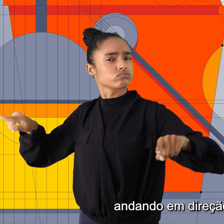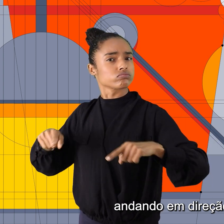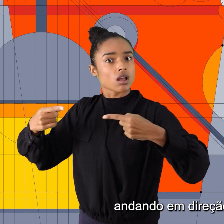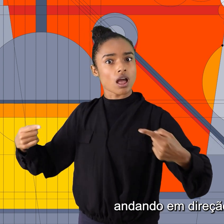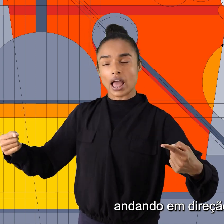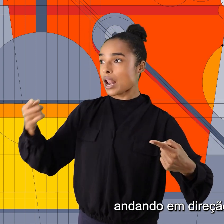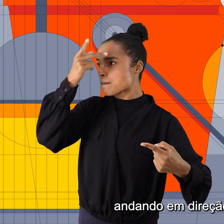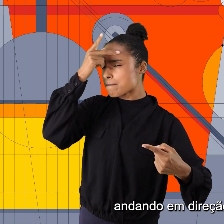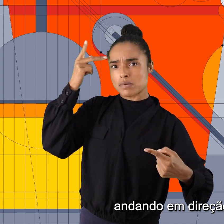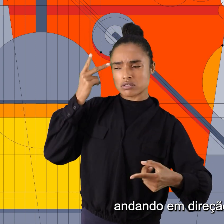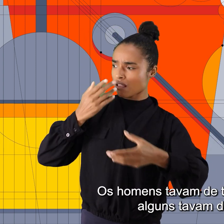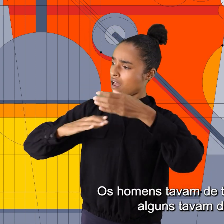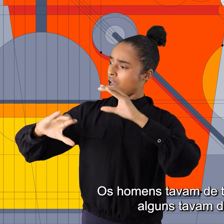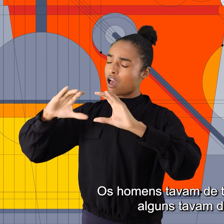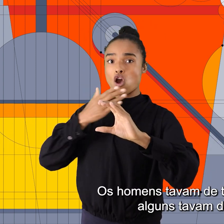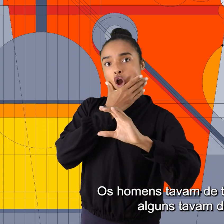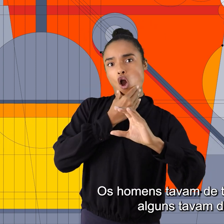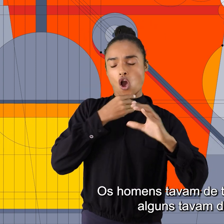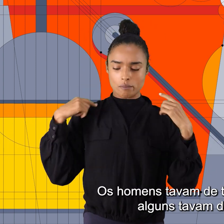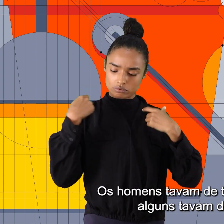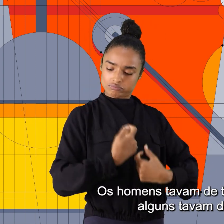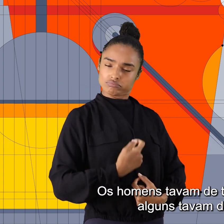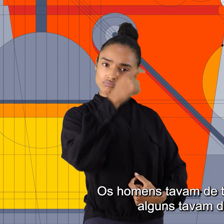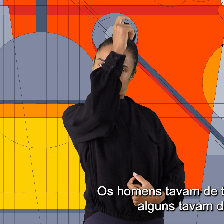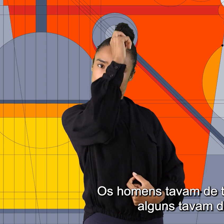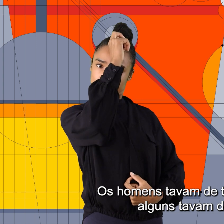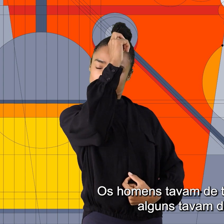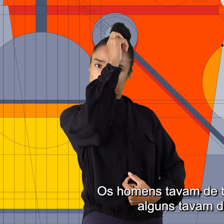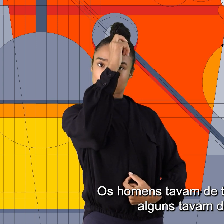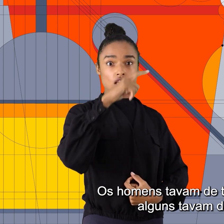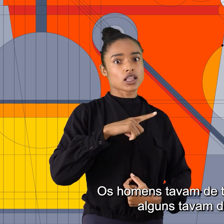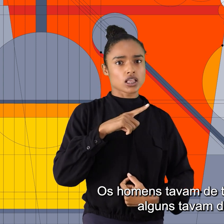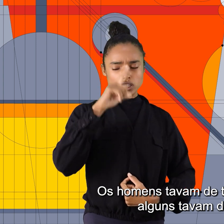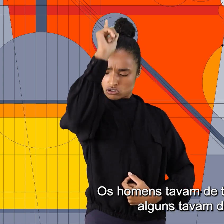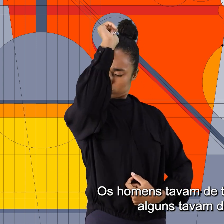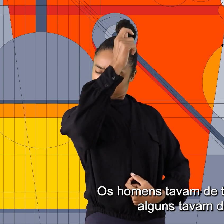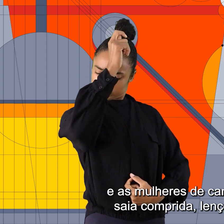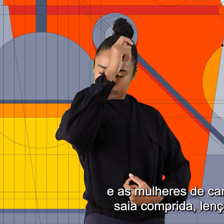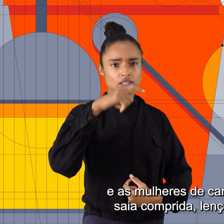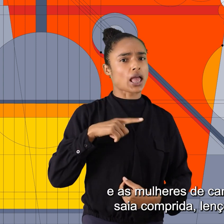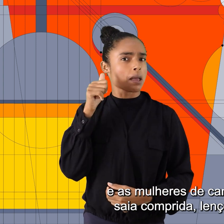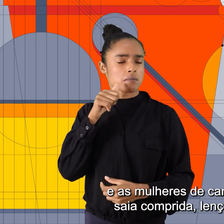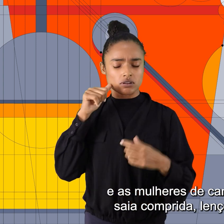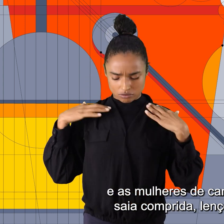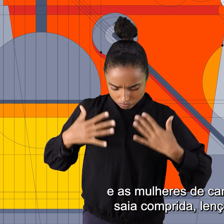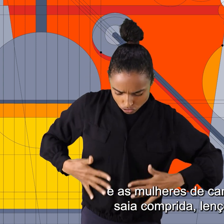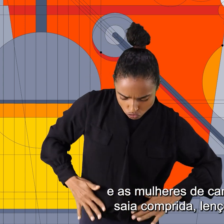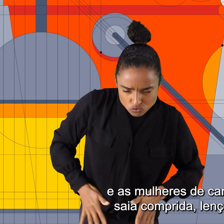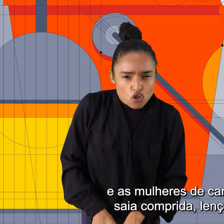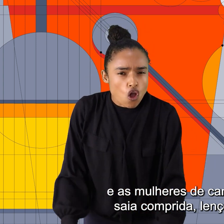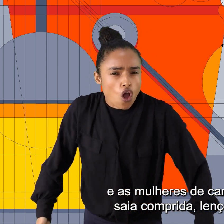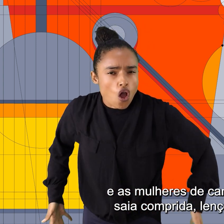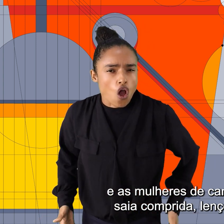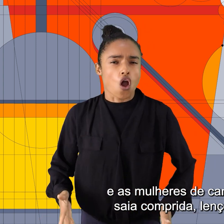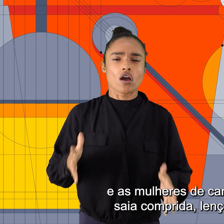direção à fazenda. Os homens estavam de terno e chapéu, alguns estavam de boina, e as mulheres de camisa de